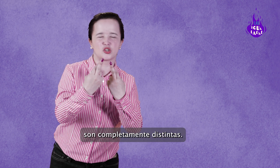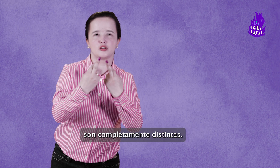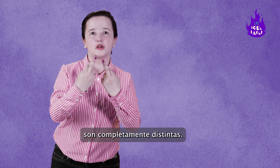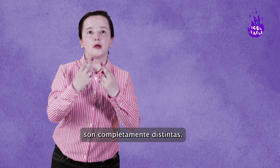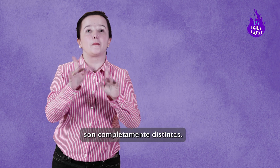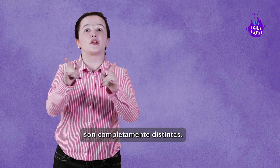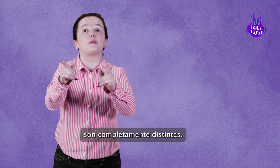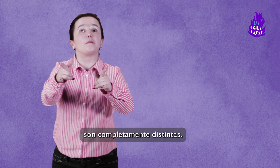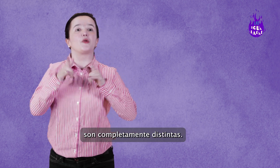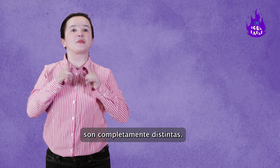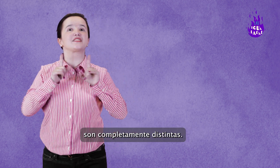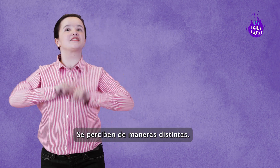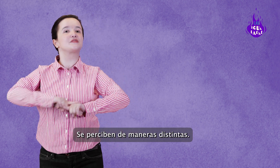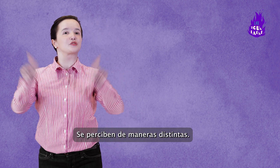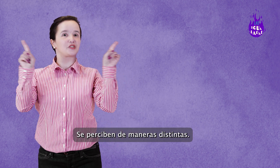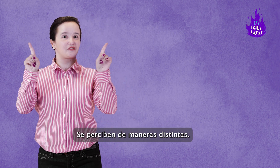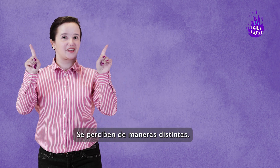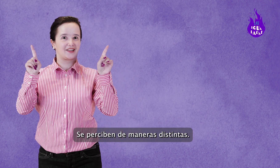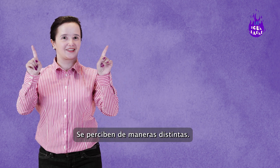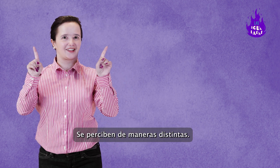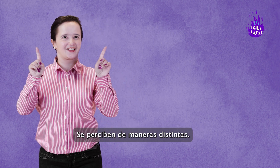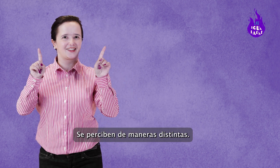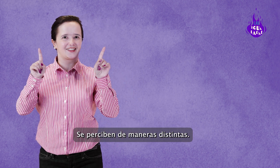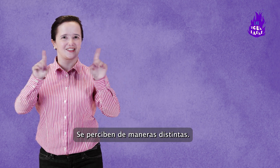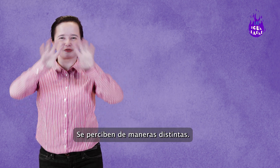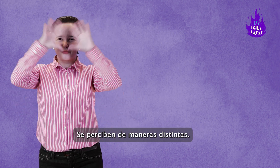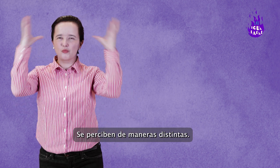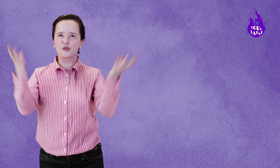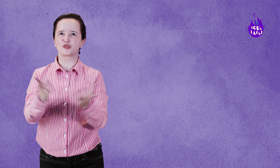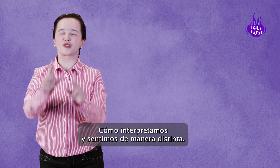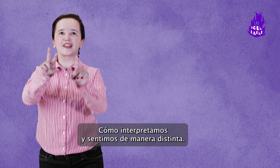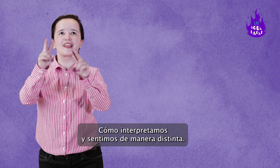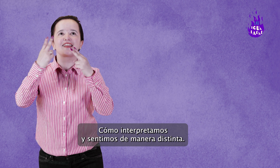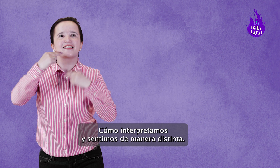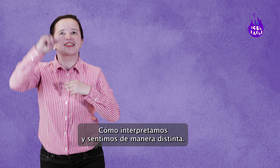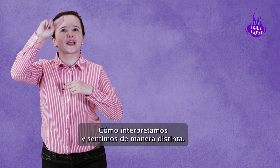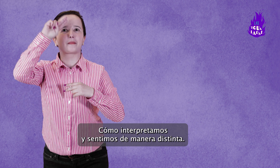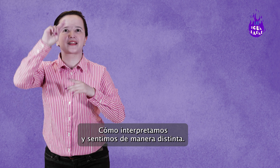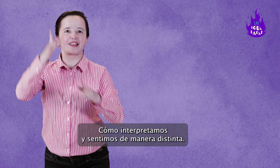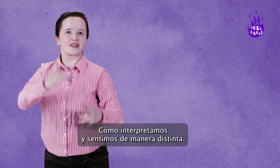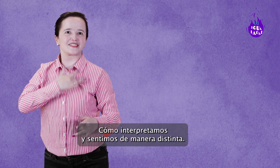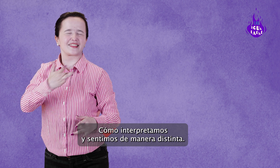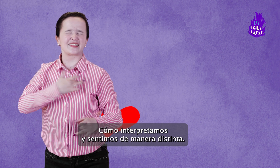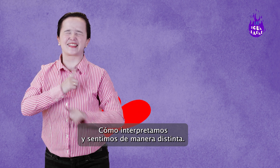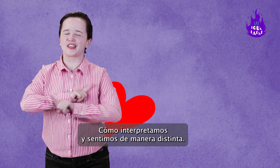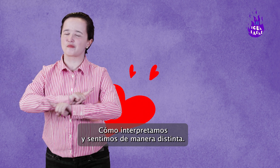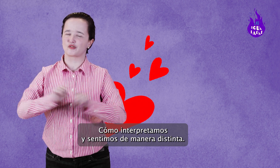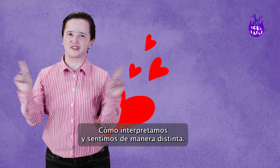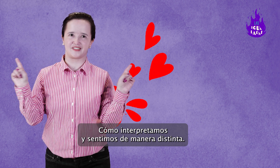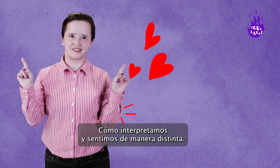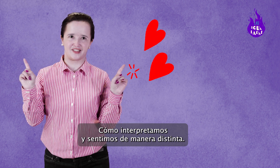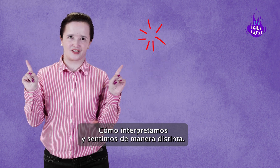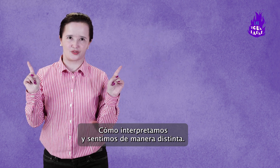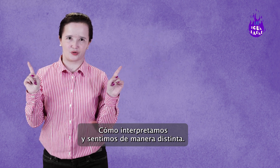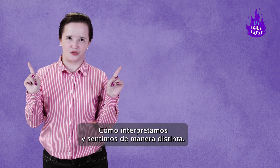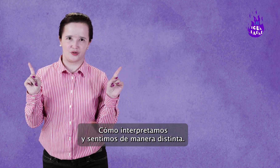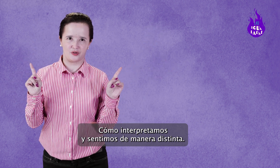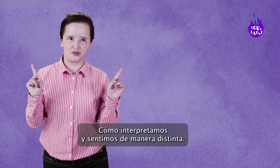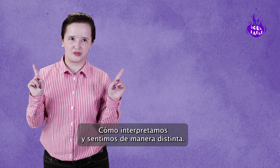completamente distintas. Se perciben de maneras distintas. ¿Cómo interpretamos y sentimos de manera distinta?